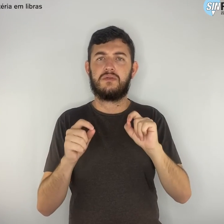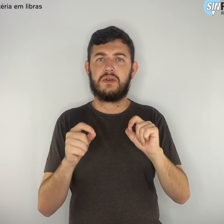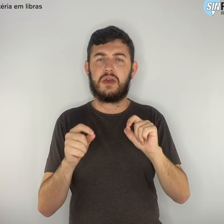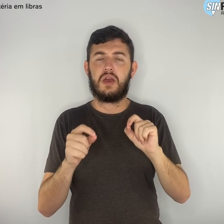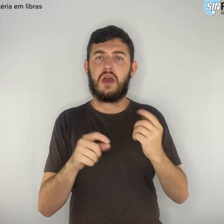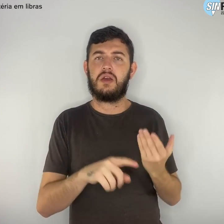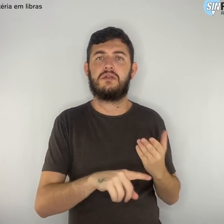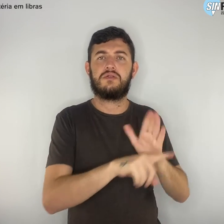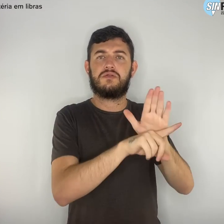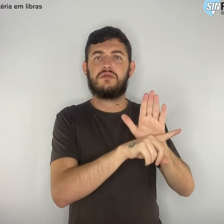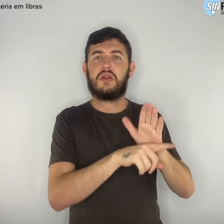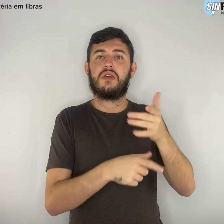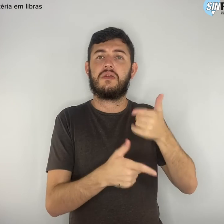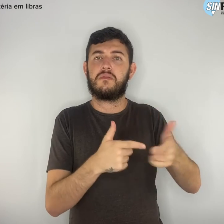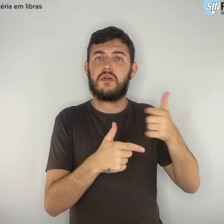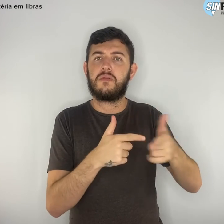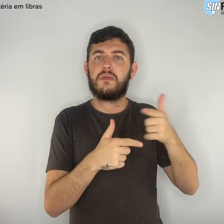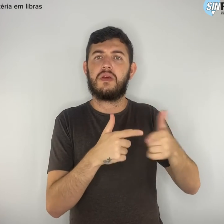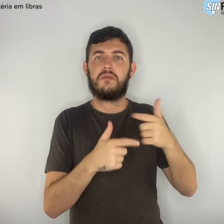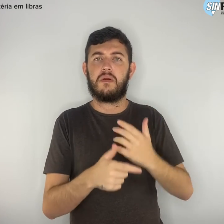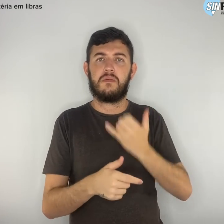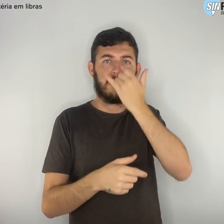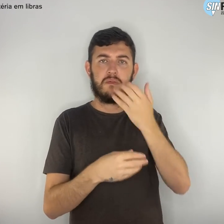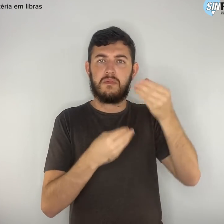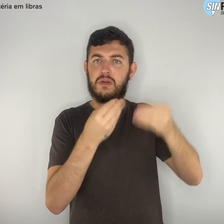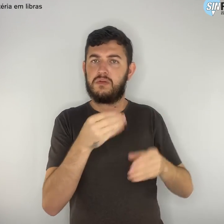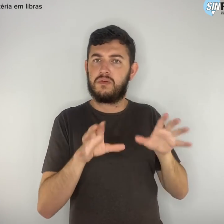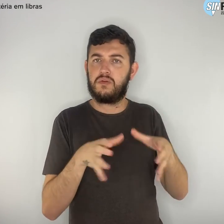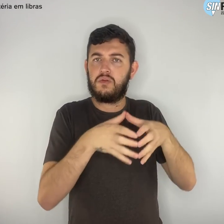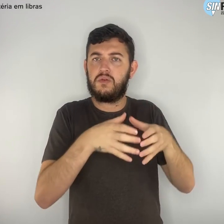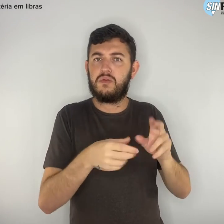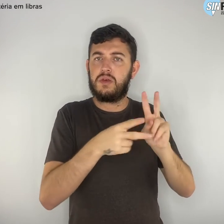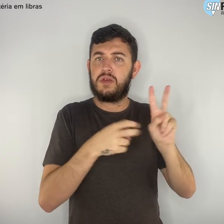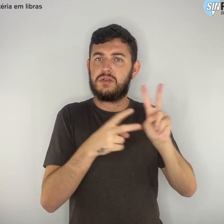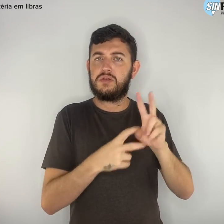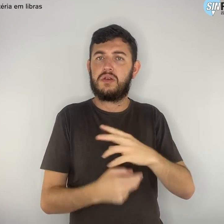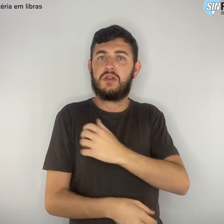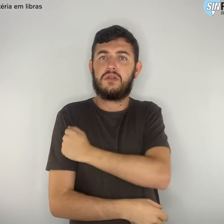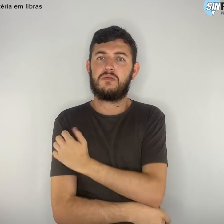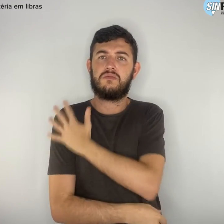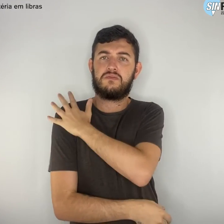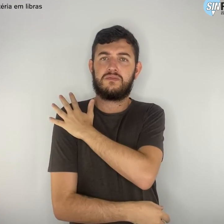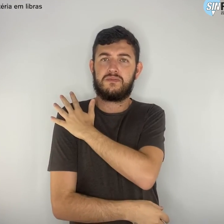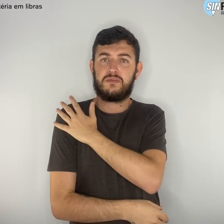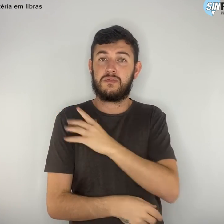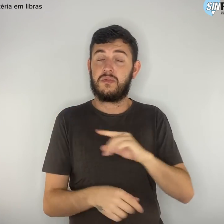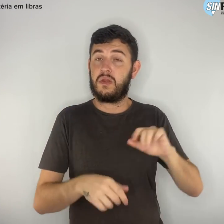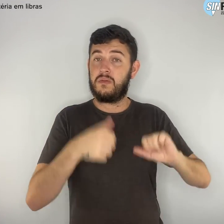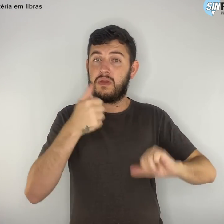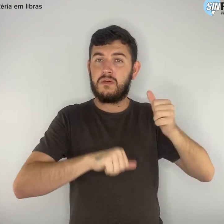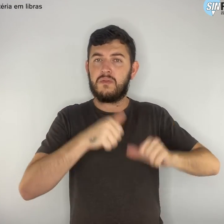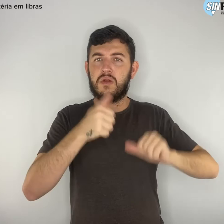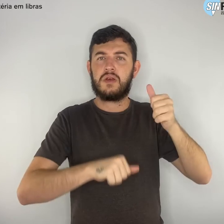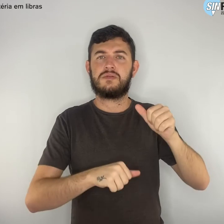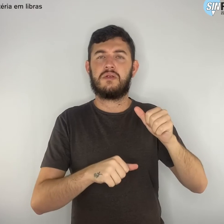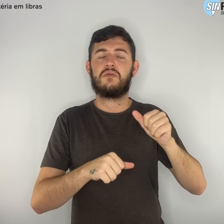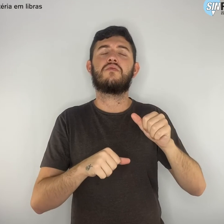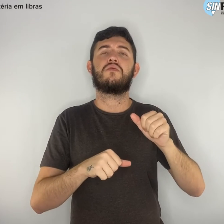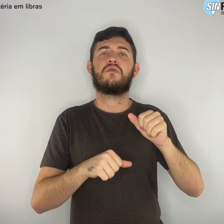que atinge indígenas e Yanomamis. Segundo apuração do jornal Brasil de Fato, nos